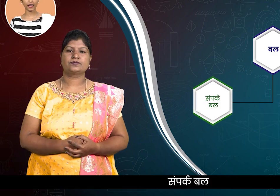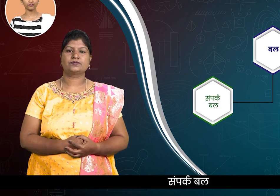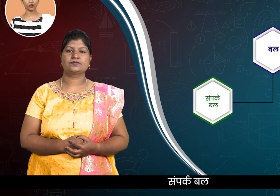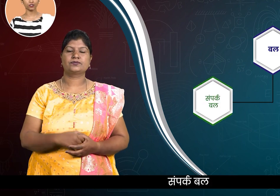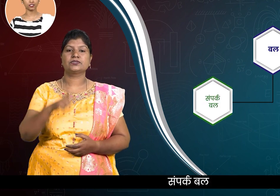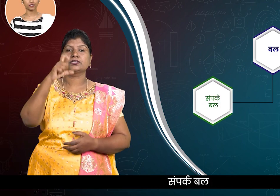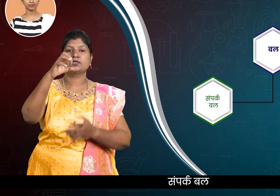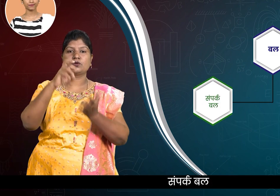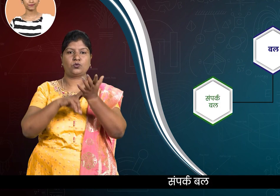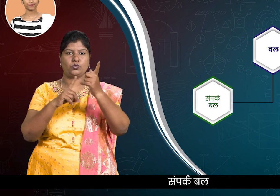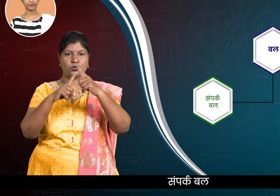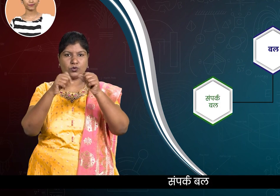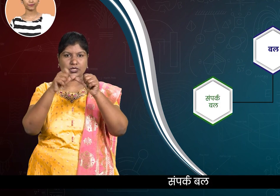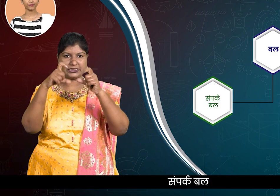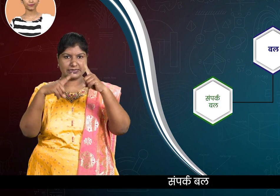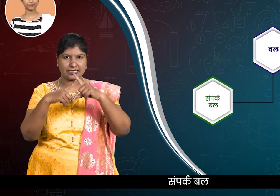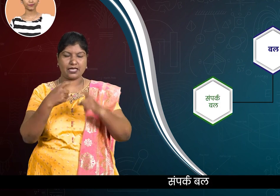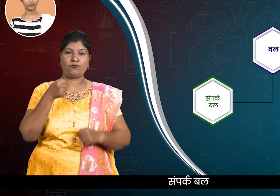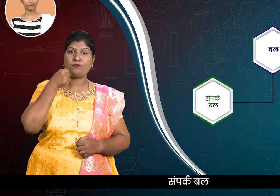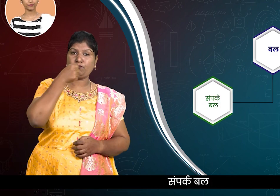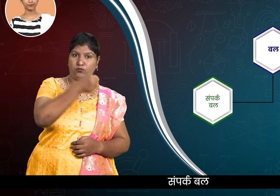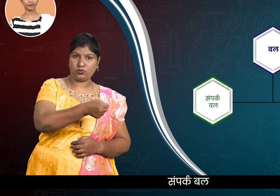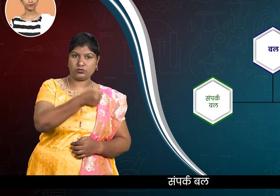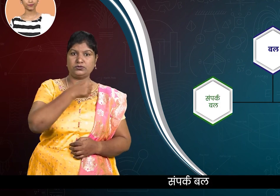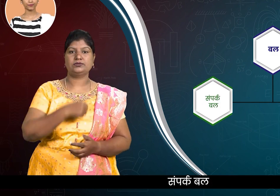पहला, संपर्क बल,